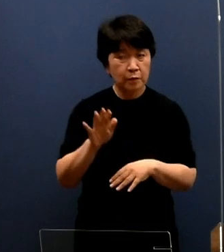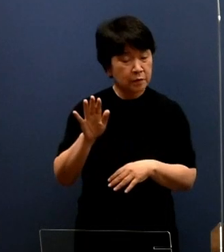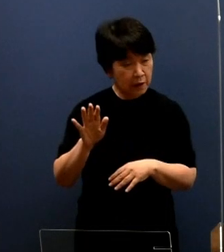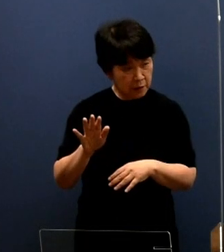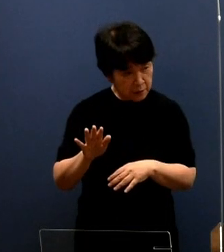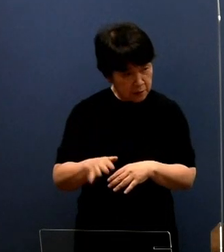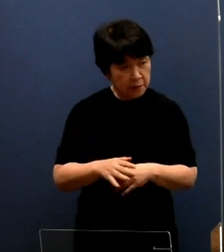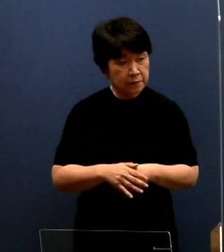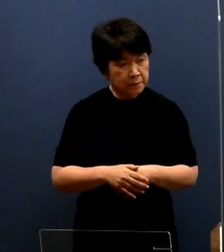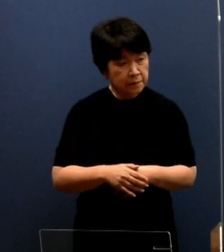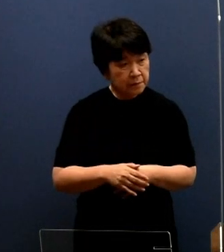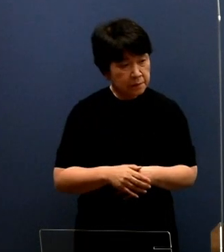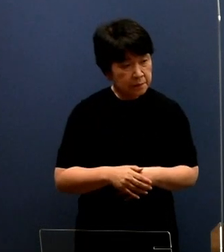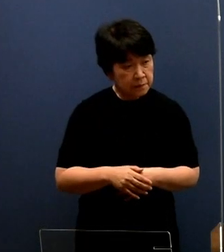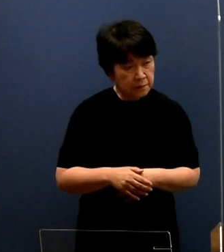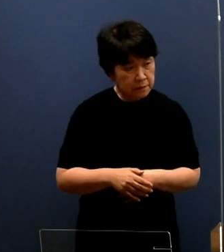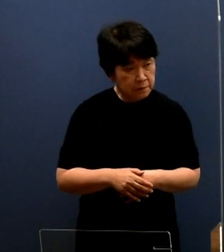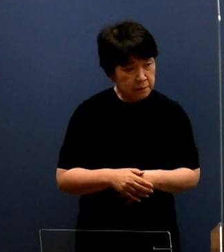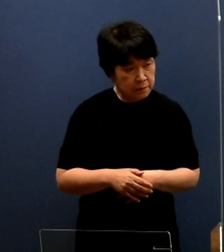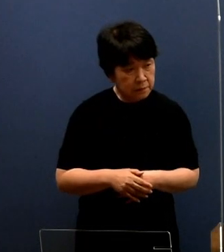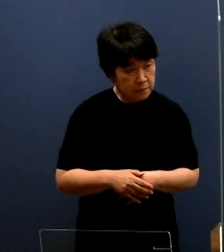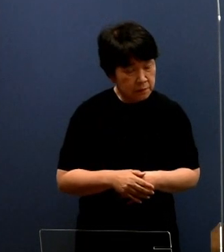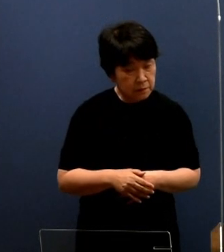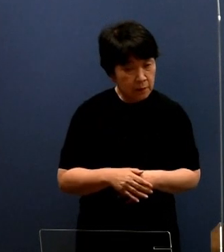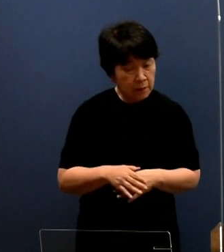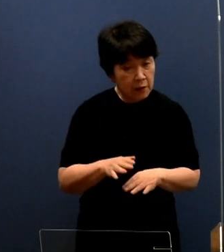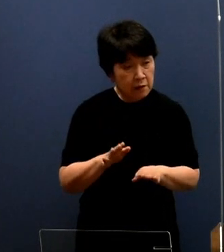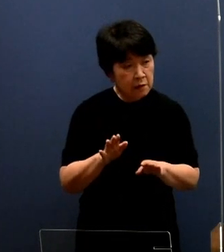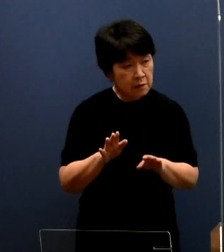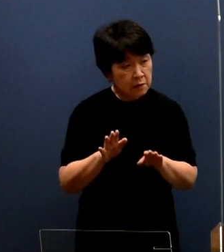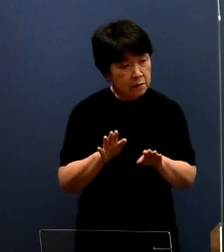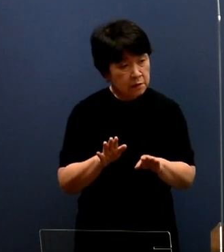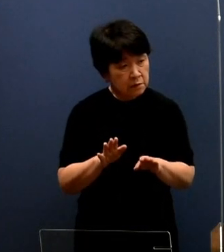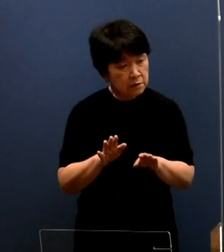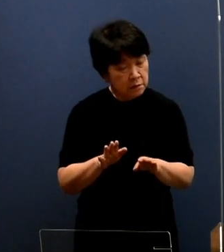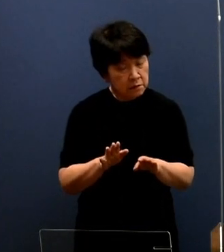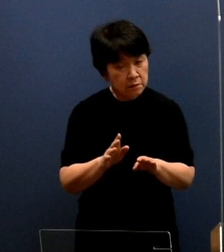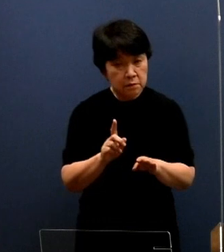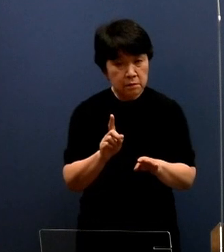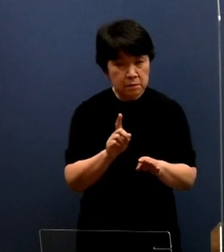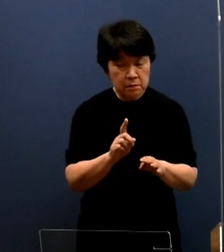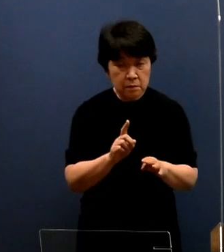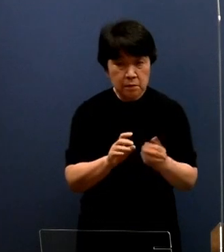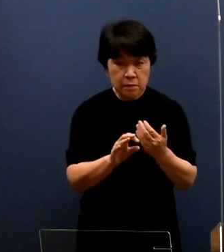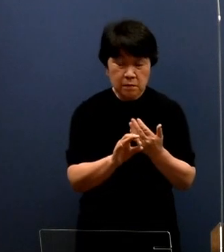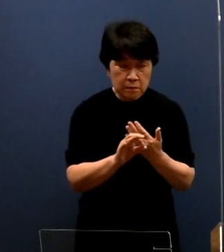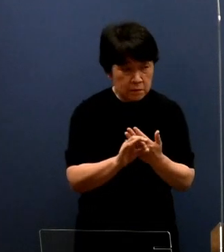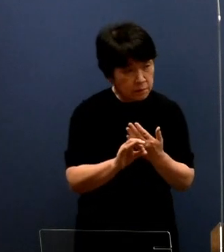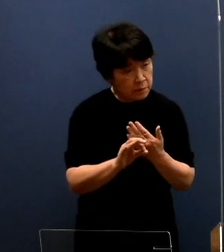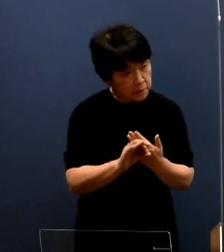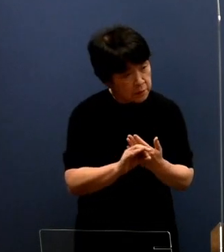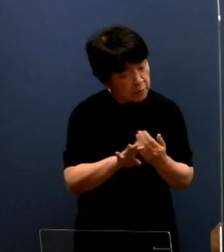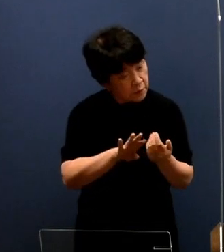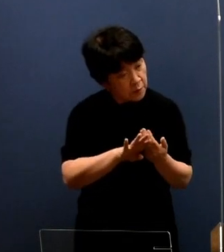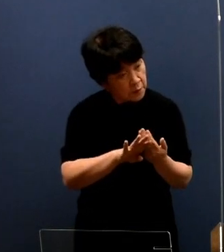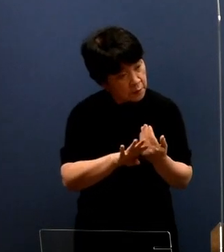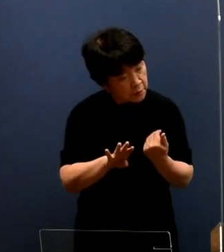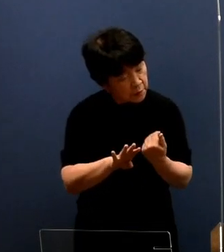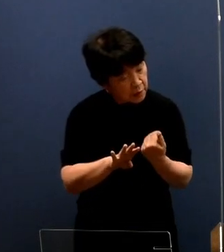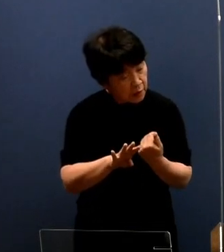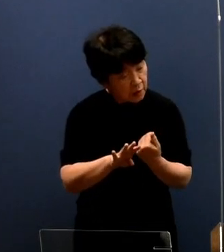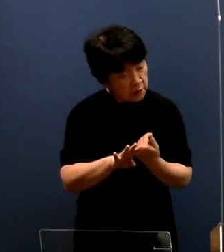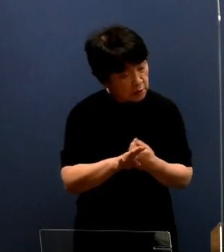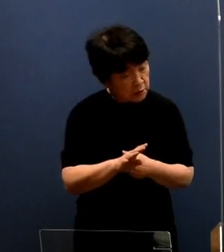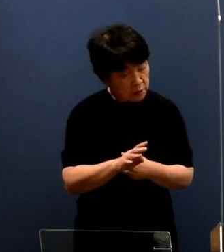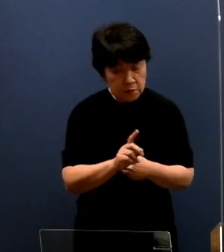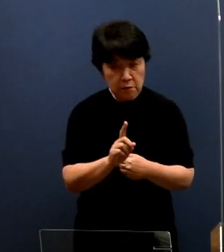ありがとうございます。現状の体制は100人よりまた今さらに増えている状況で対応していらっしゃるということですか。 ですね、